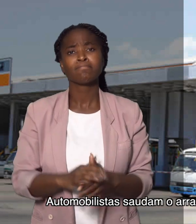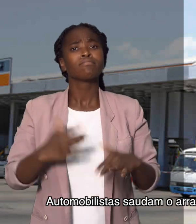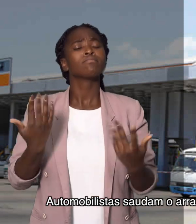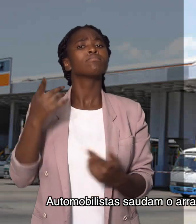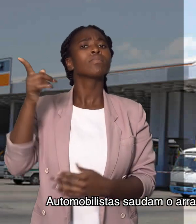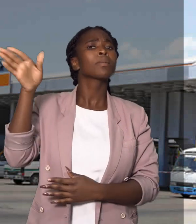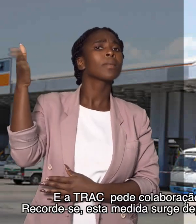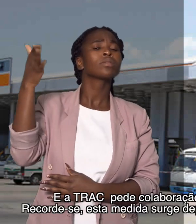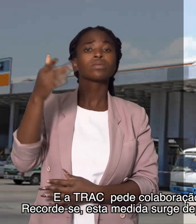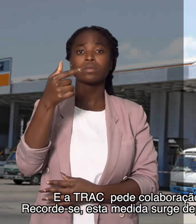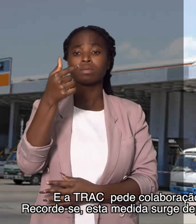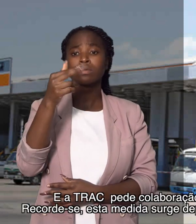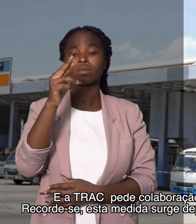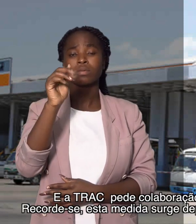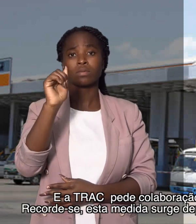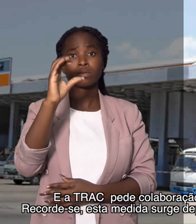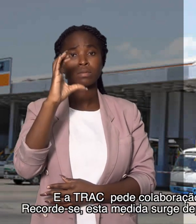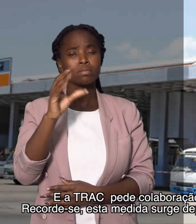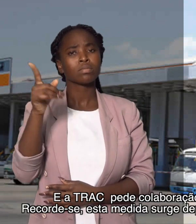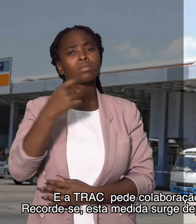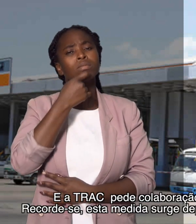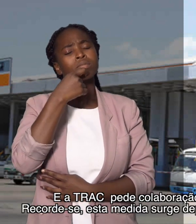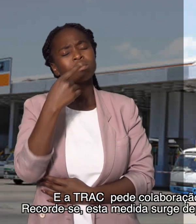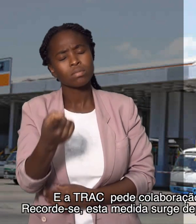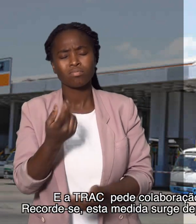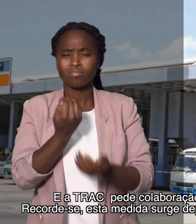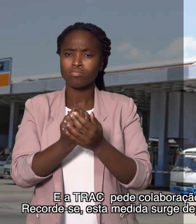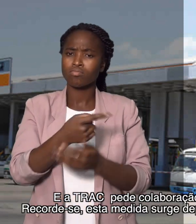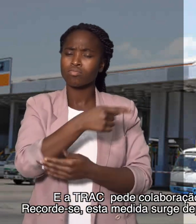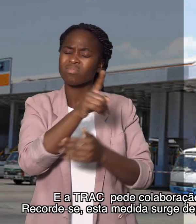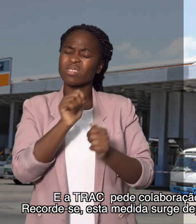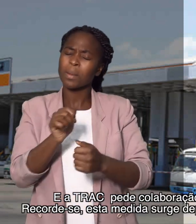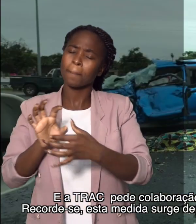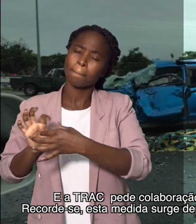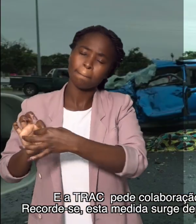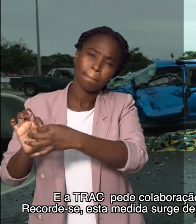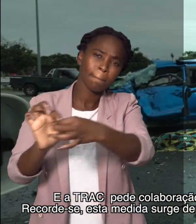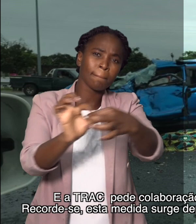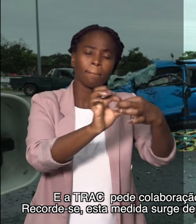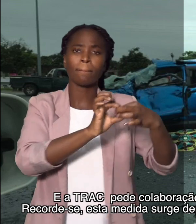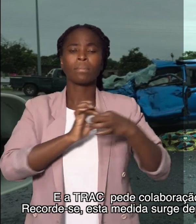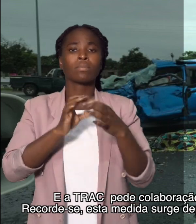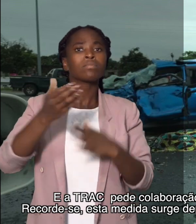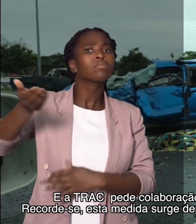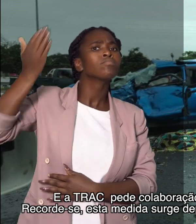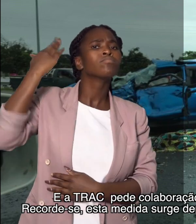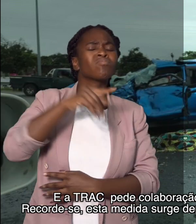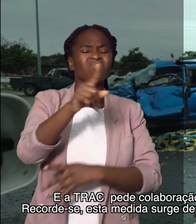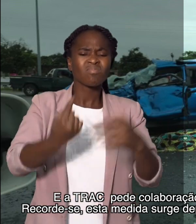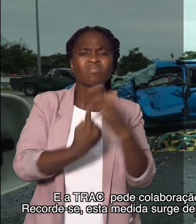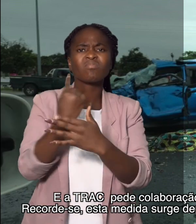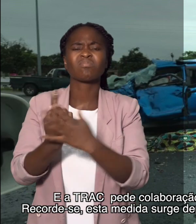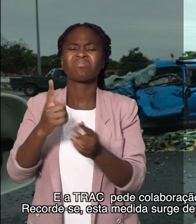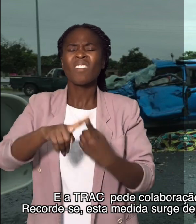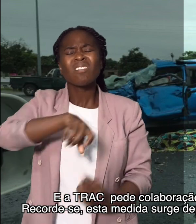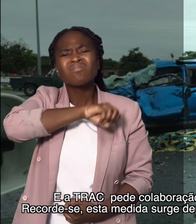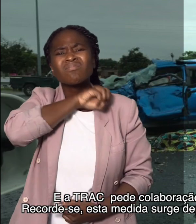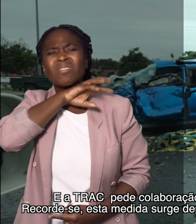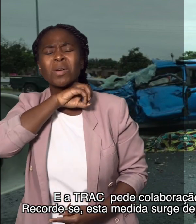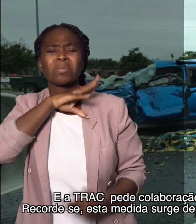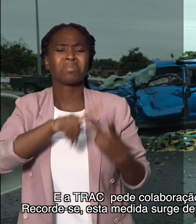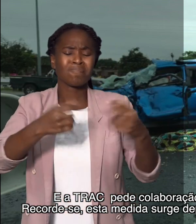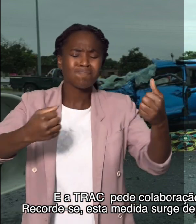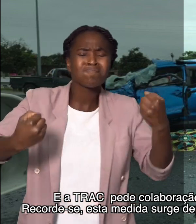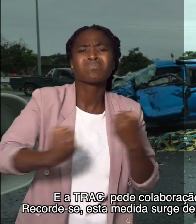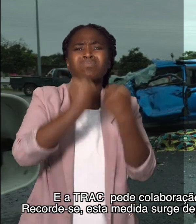separador e a traca pede colaboração de todos durante as obras. Recorde-se, esta medida